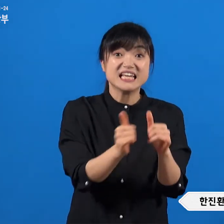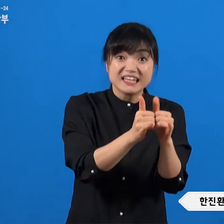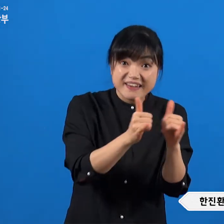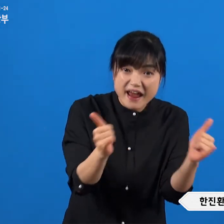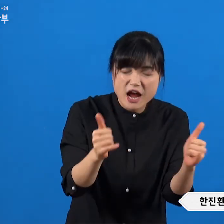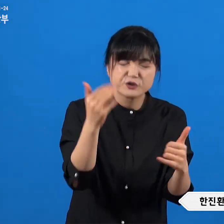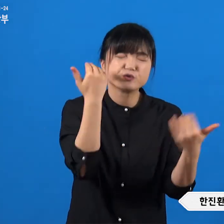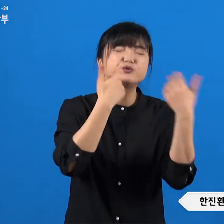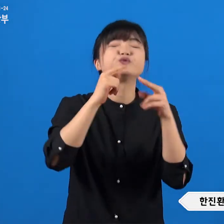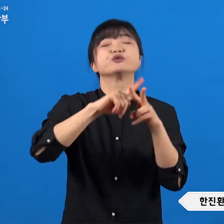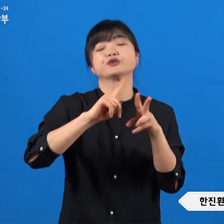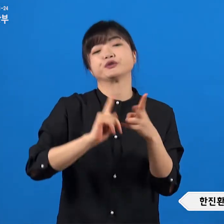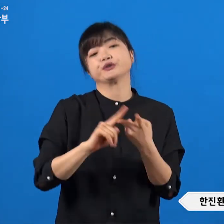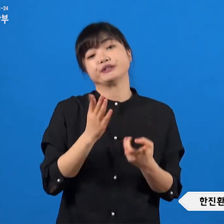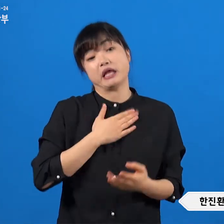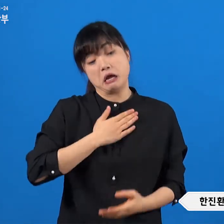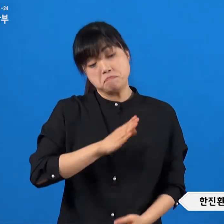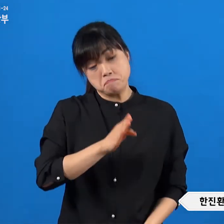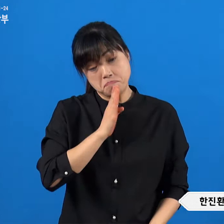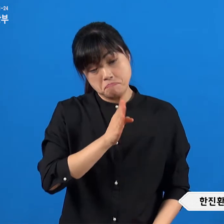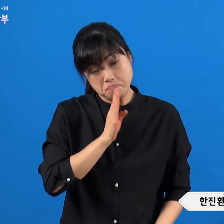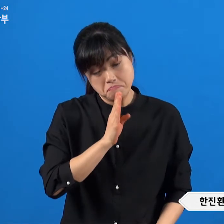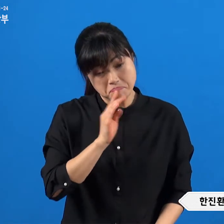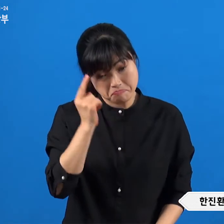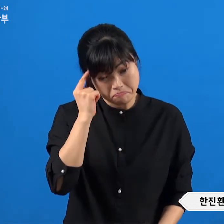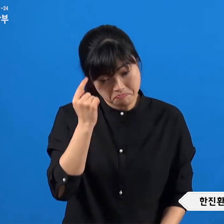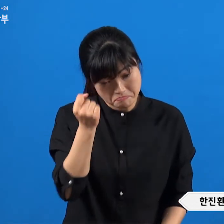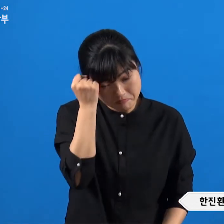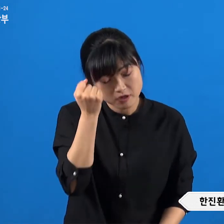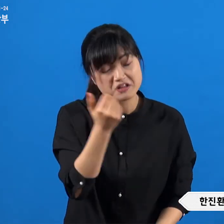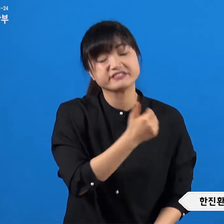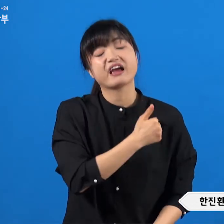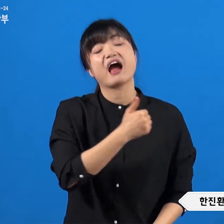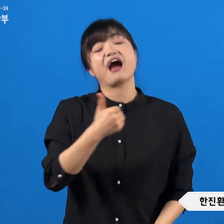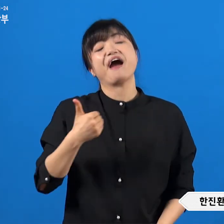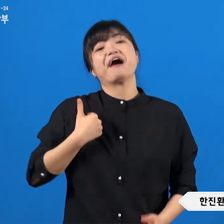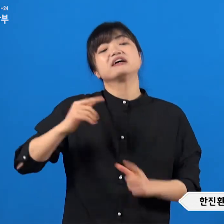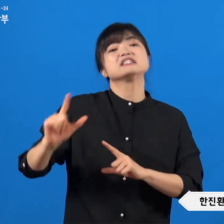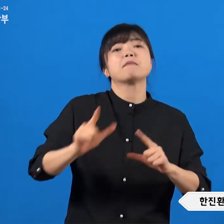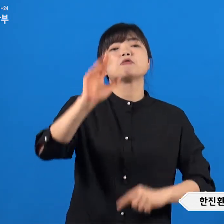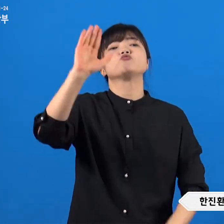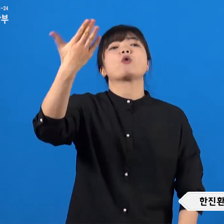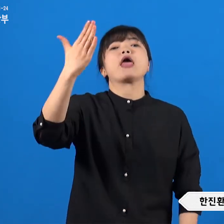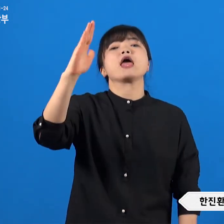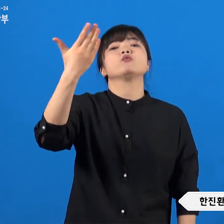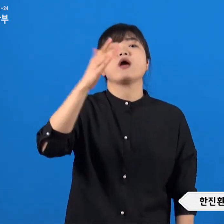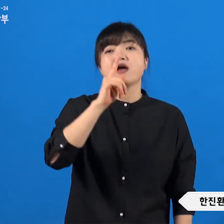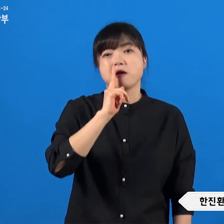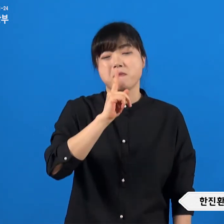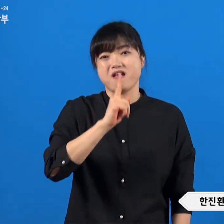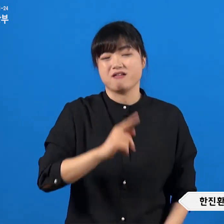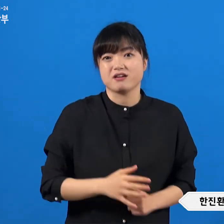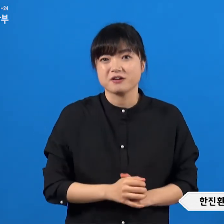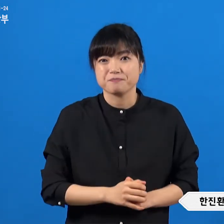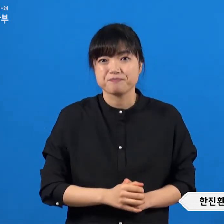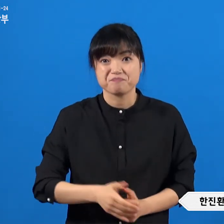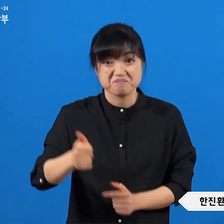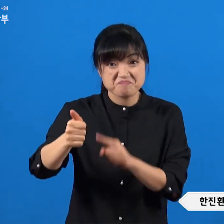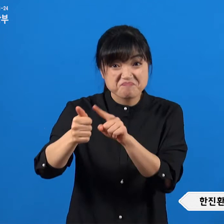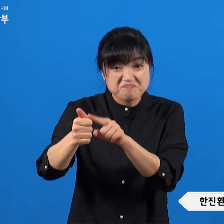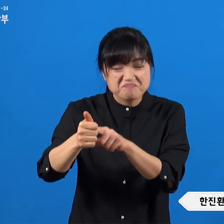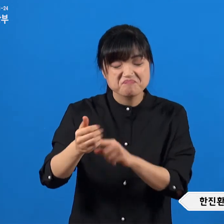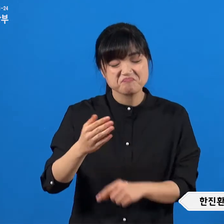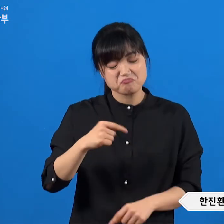누구든지 자기가 옳다고 생각하는 바를 따라서 당당하게 살면 된다고 주장을 했습니다. 자기가